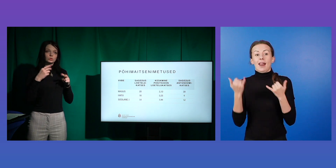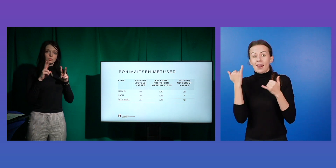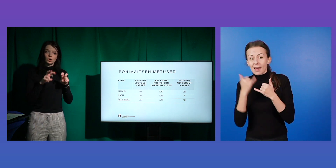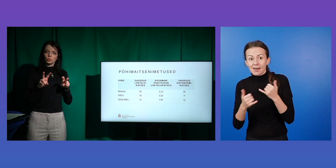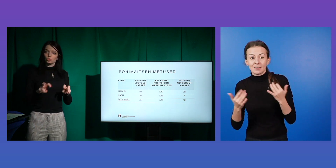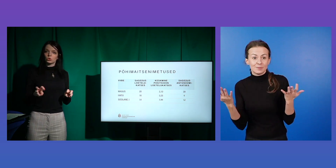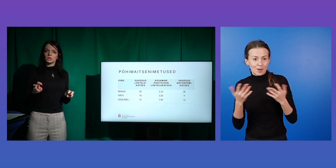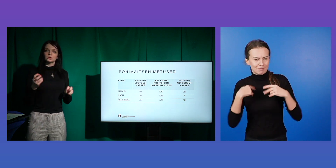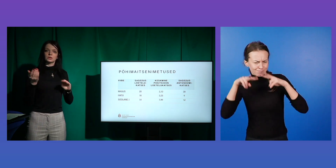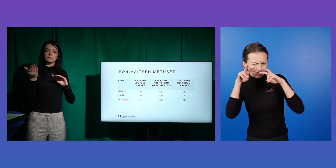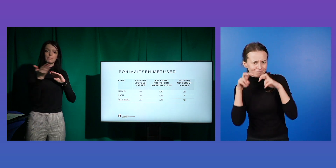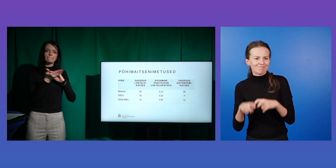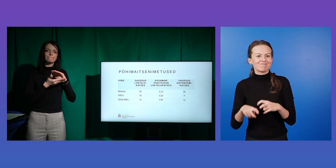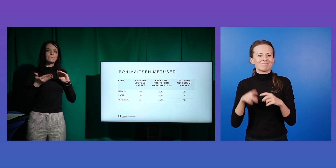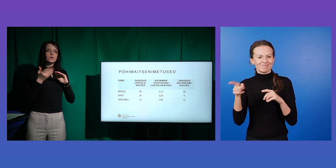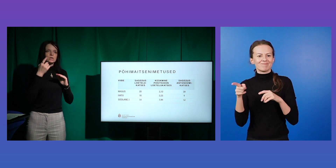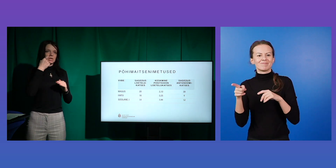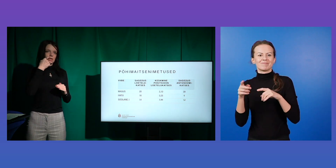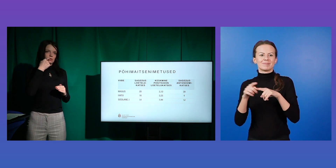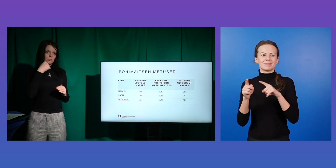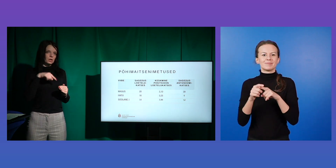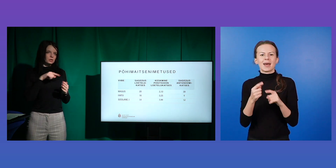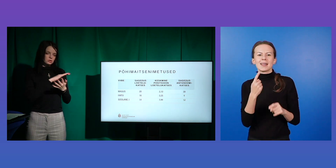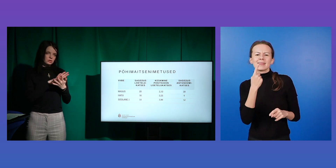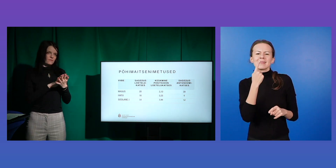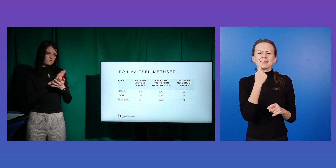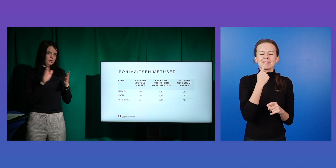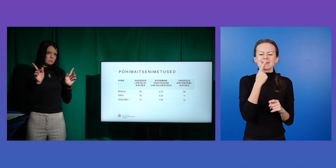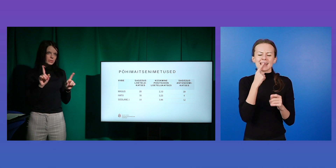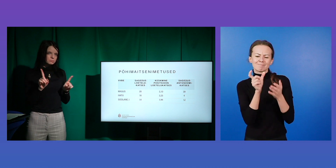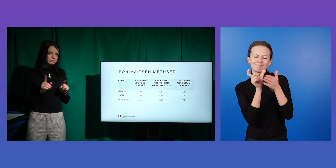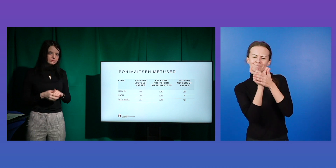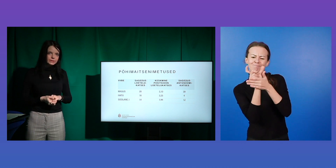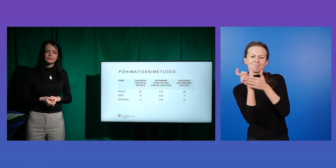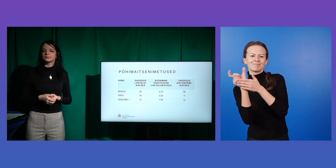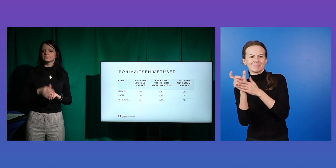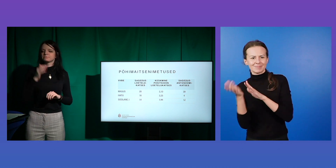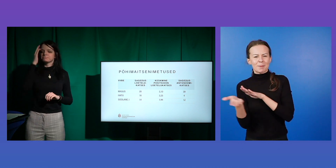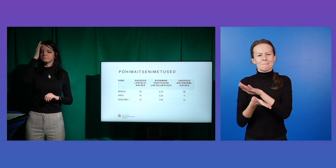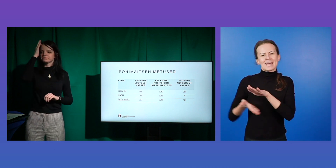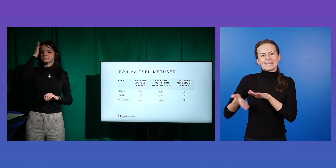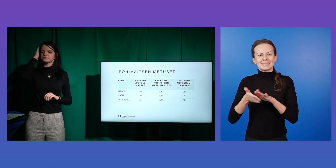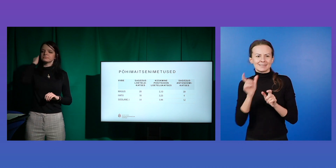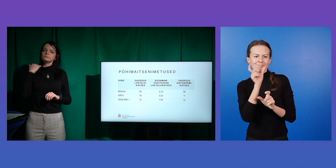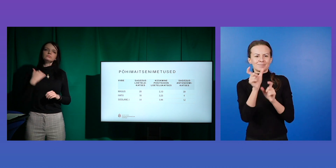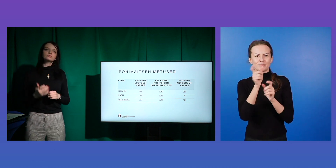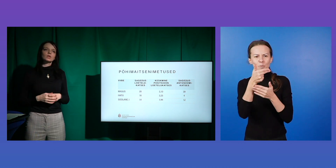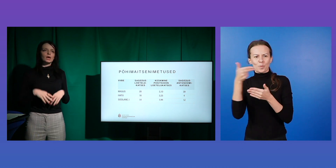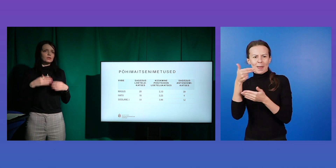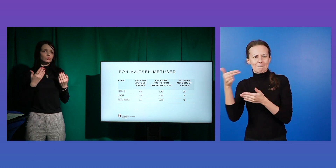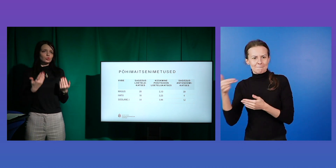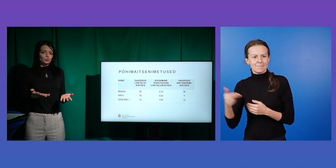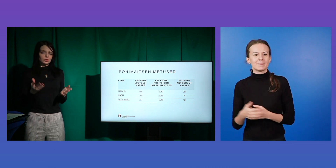Ja lõpetuseks ma uurisin ju ka veel need põhimaitse nimetusi, need viipeid.